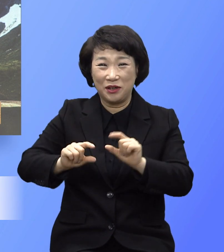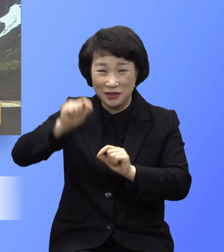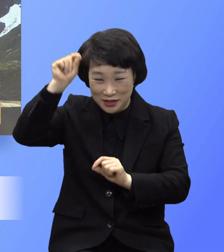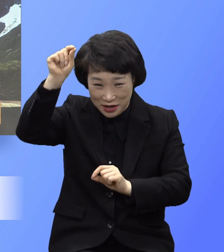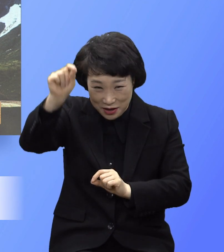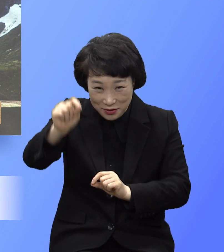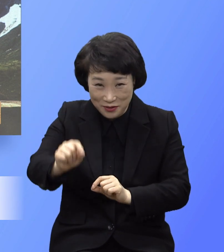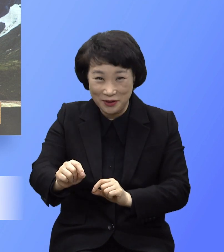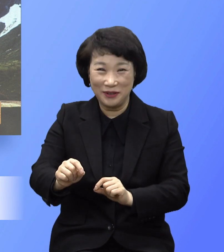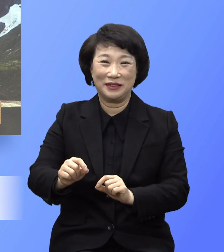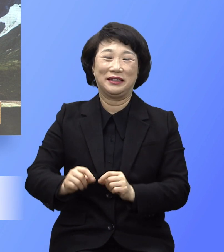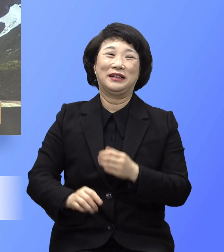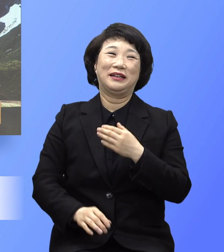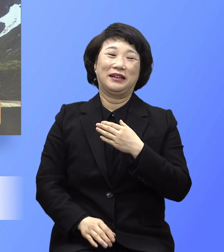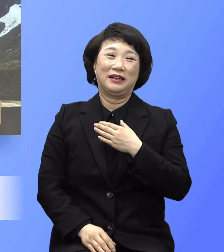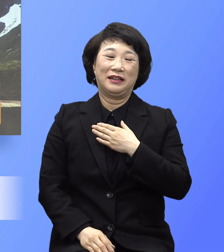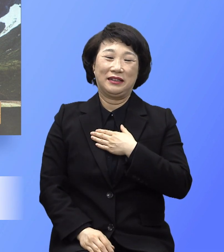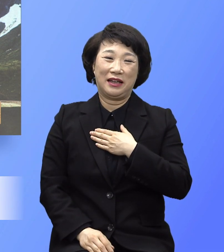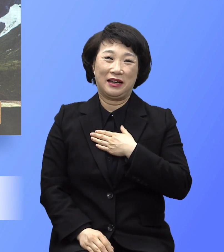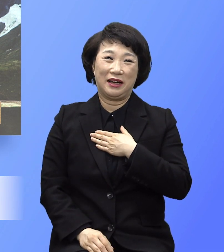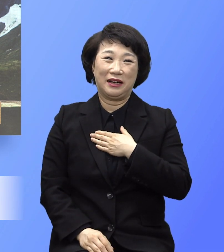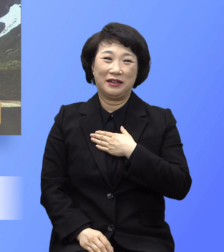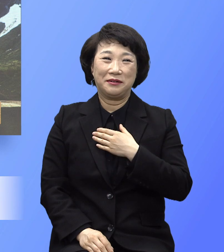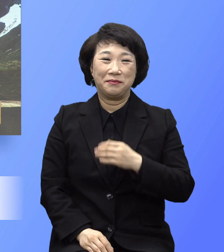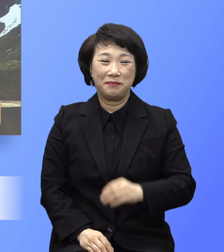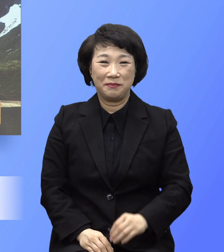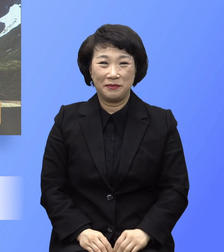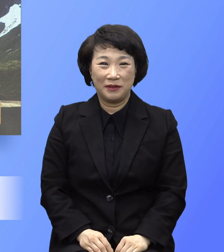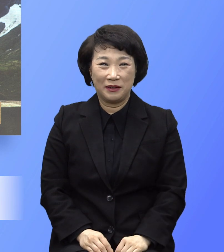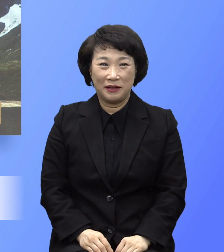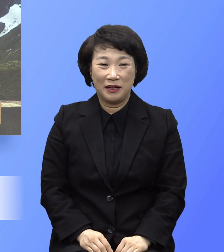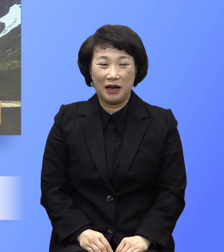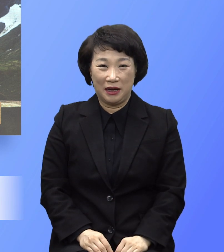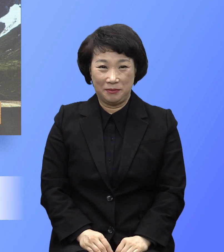영원히 살게 하셨으니